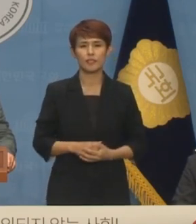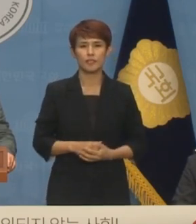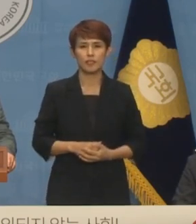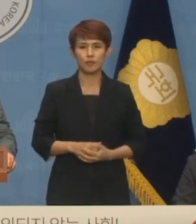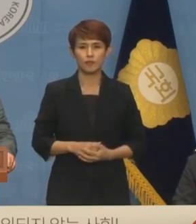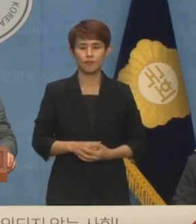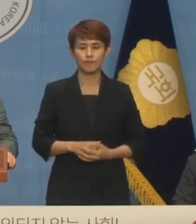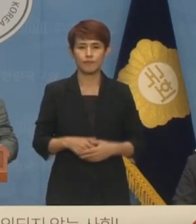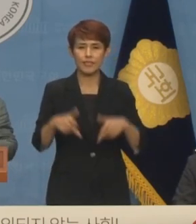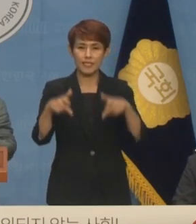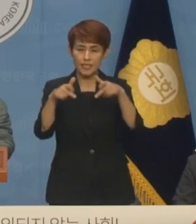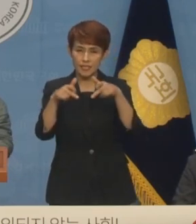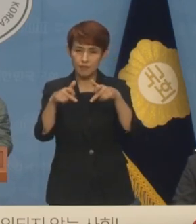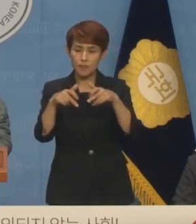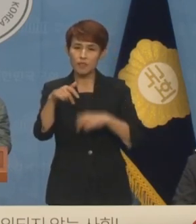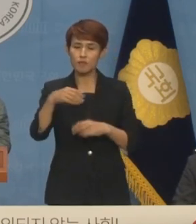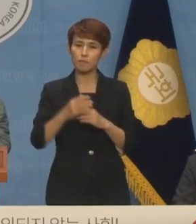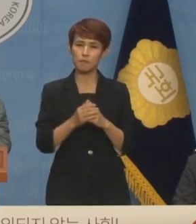도입되기 시작한